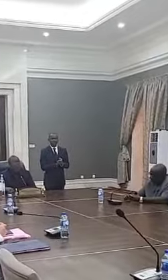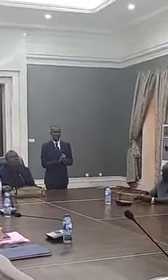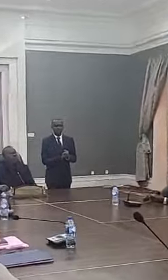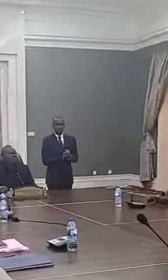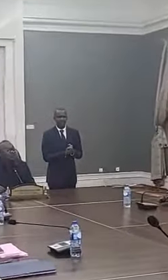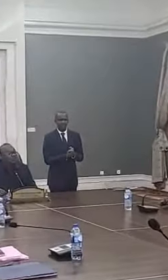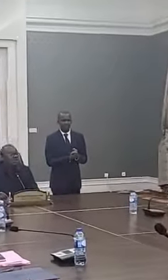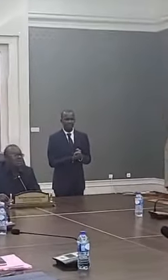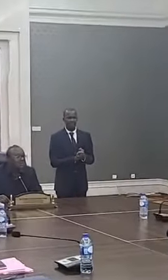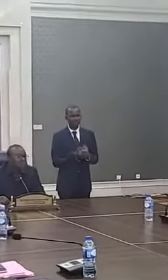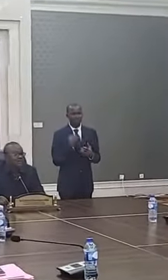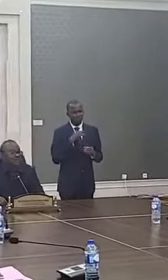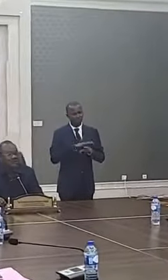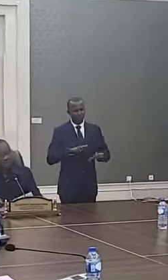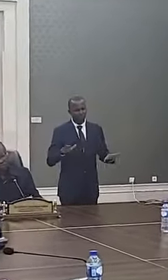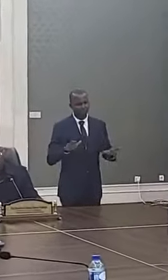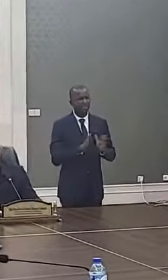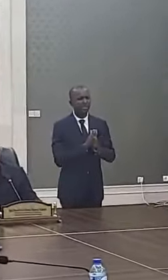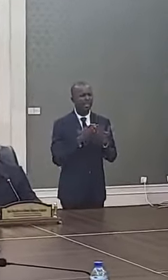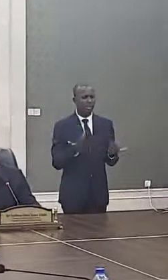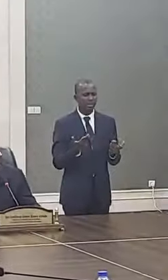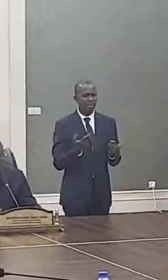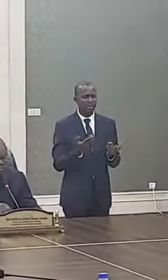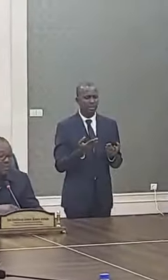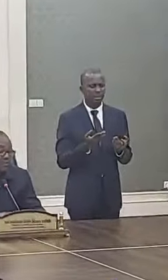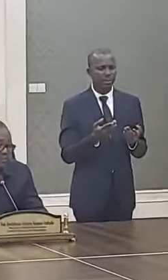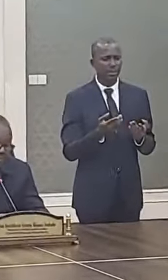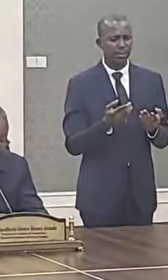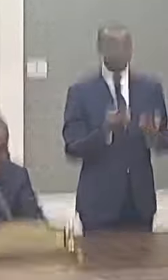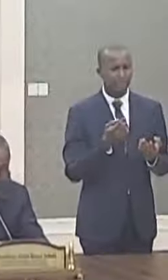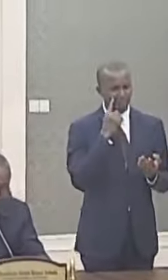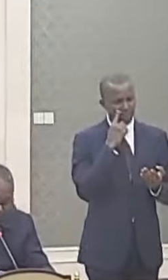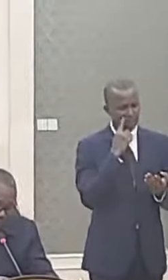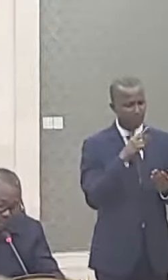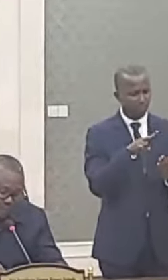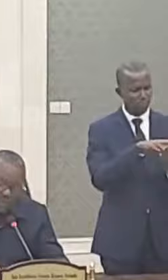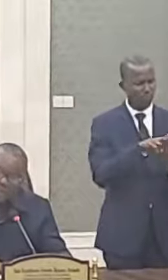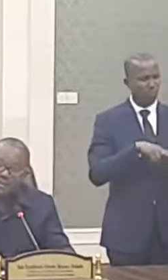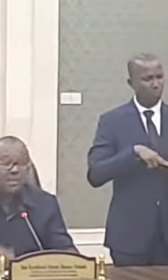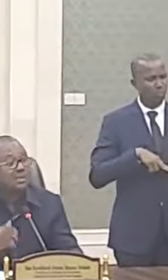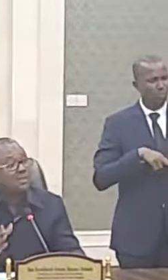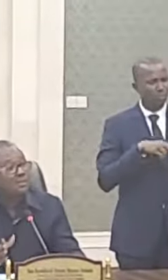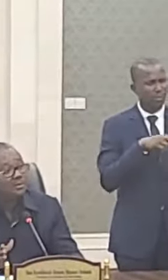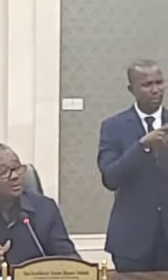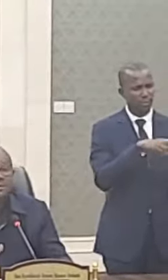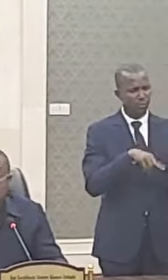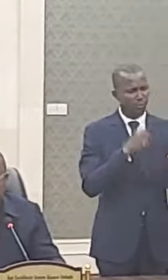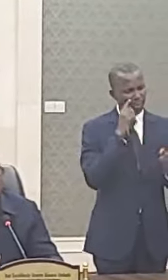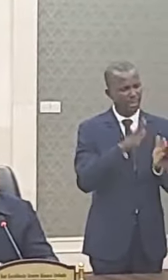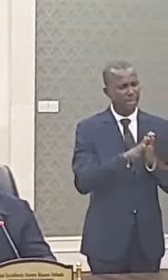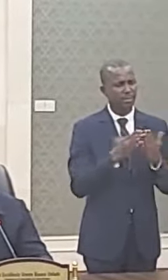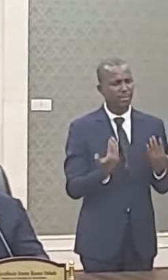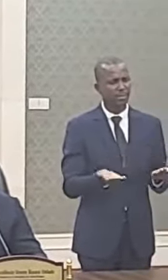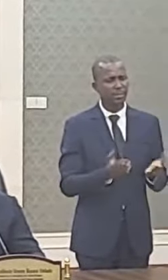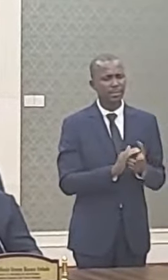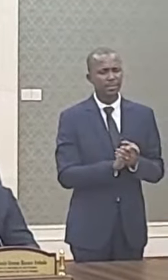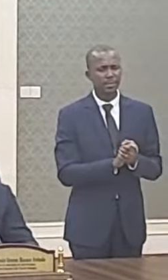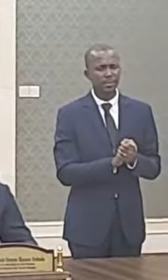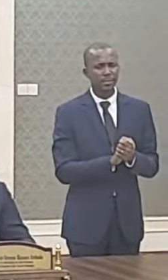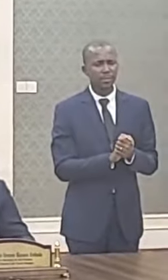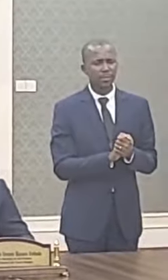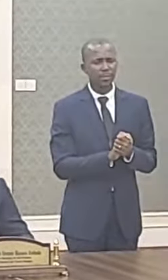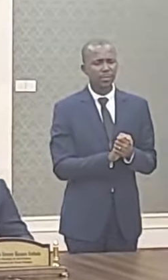donne-moi une feuille de route. Qu'est-ce que tu en penses? Sur le président, moi je pense. Voilà, voilà, voilà, voilà. Les cibles, c'est dit d'accord. À